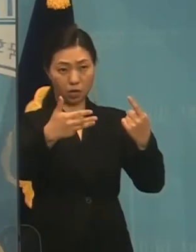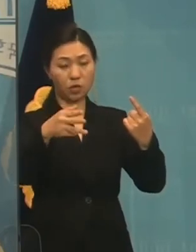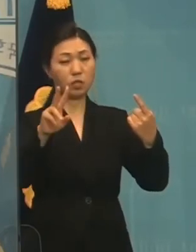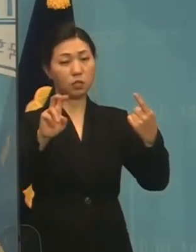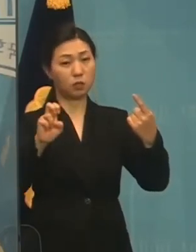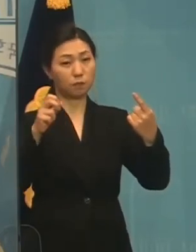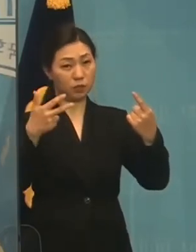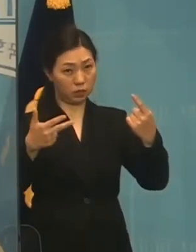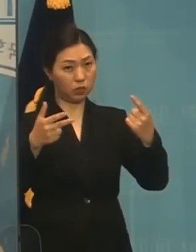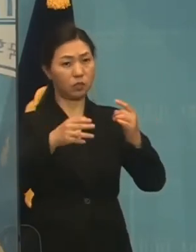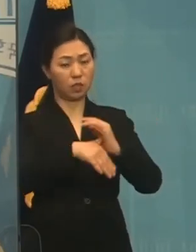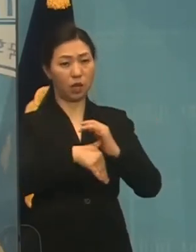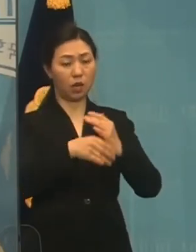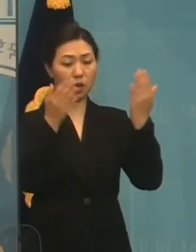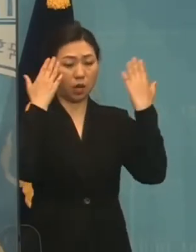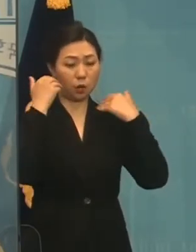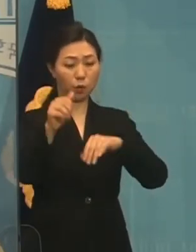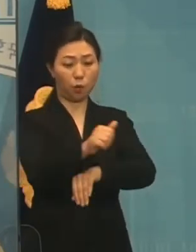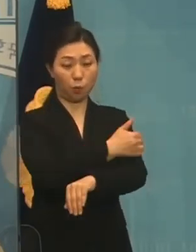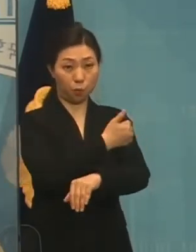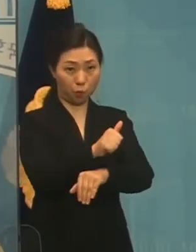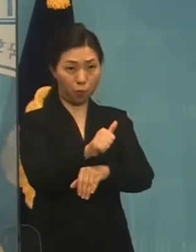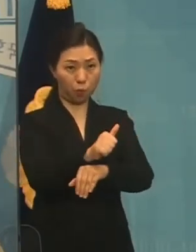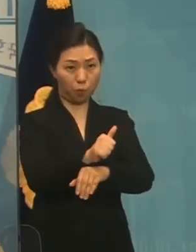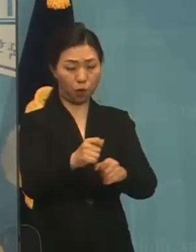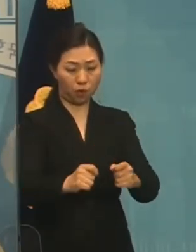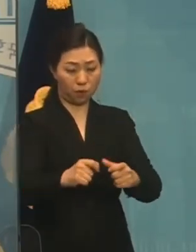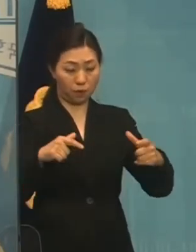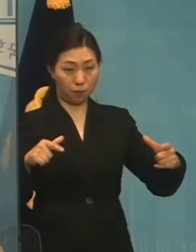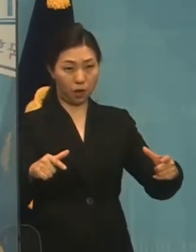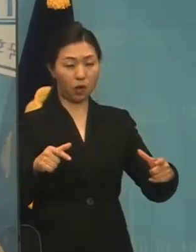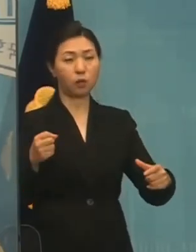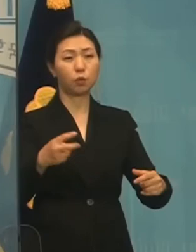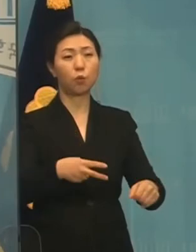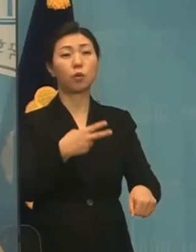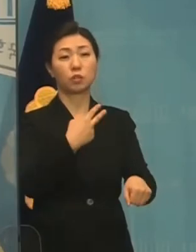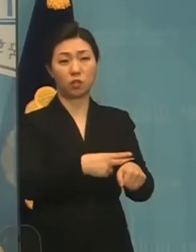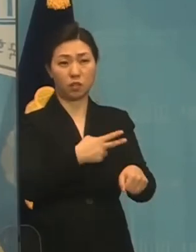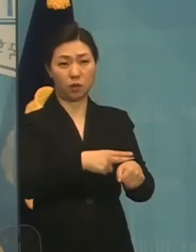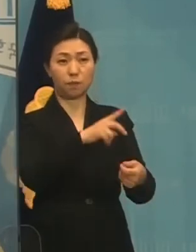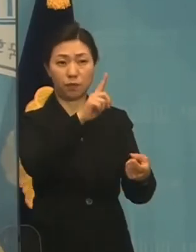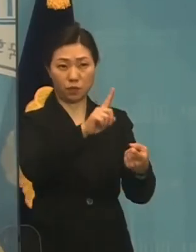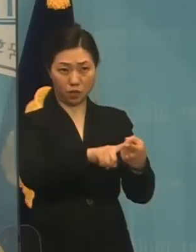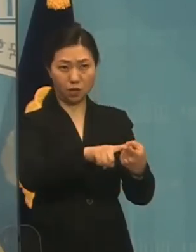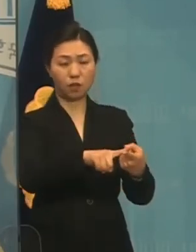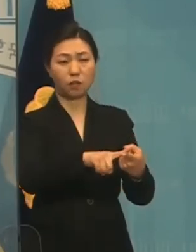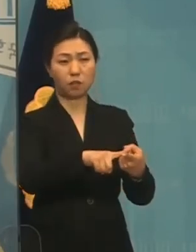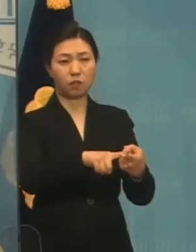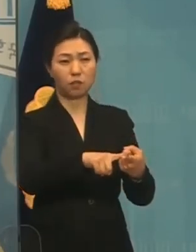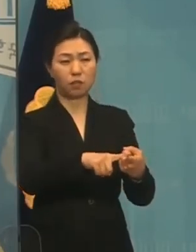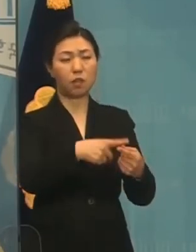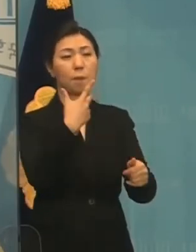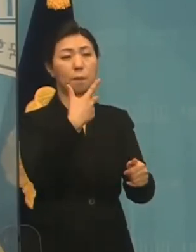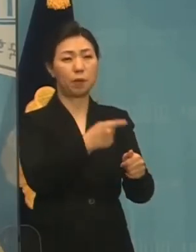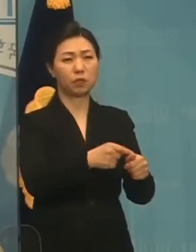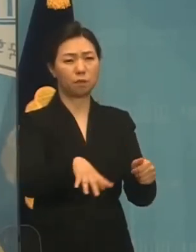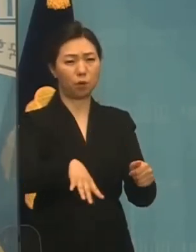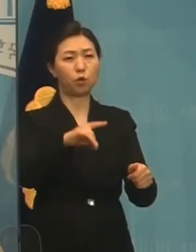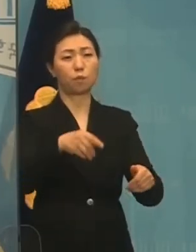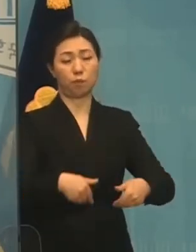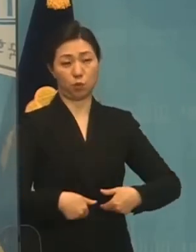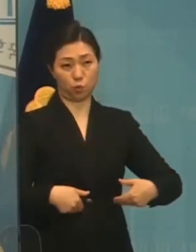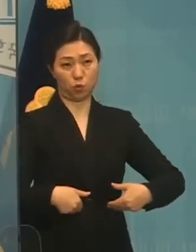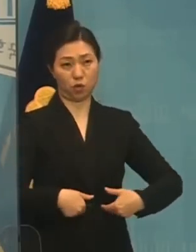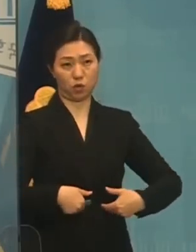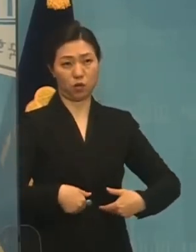1월 27일 날 이미 등교 수업의 확대와 교사들에 대한 백신 접종이 우선적으로 이루어져야 한다는